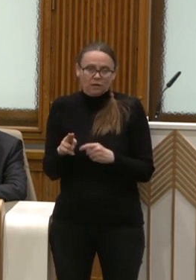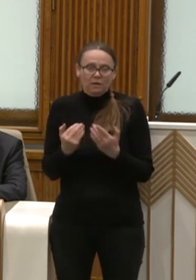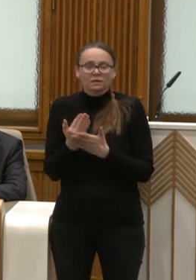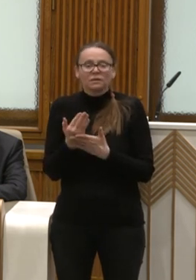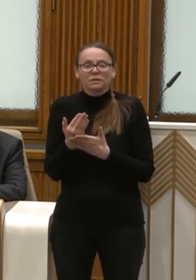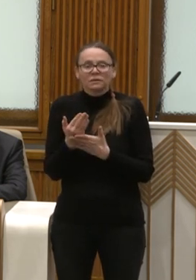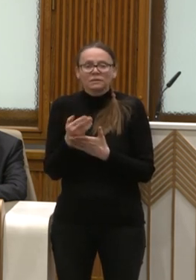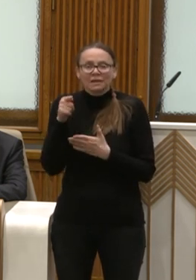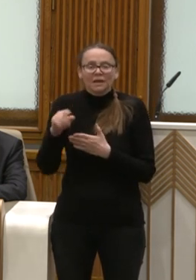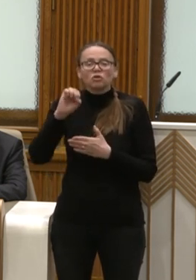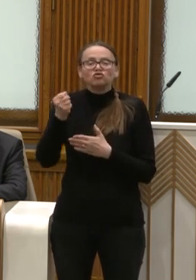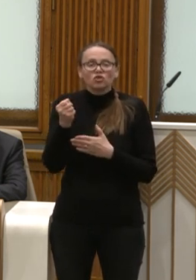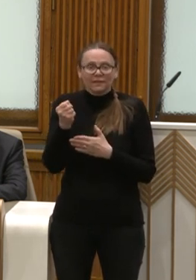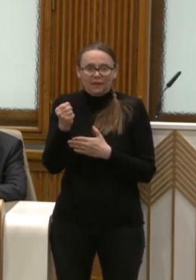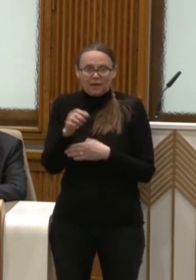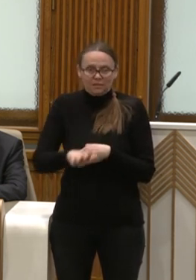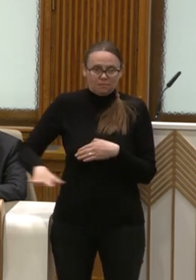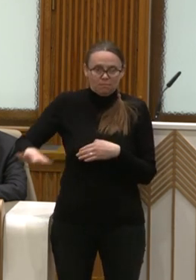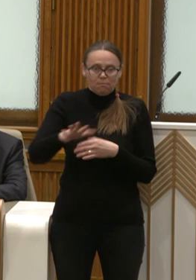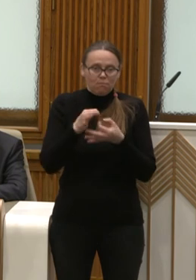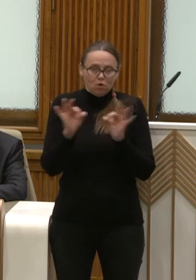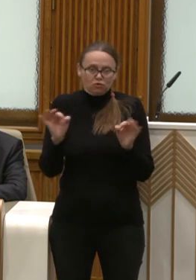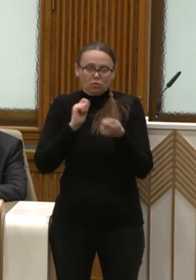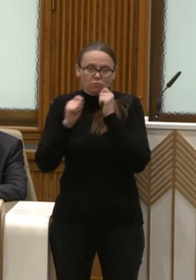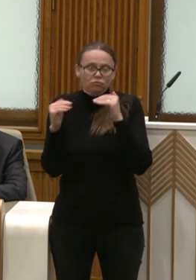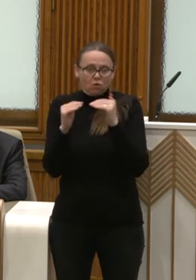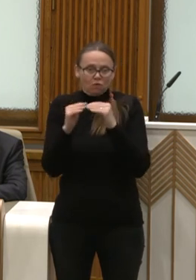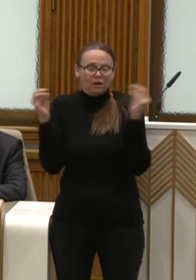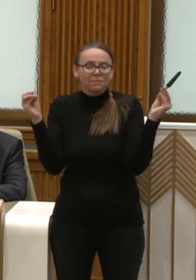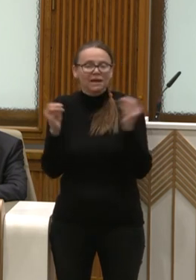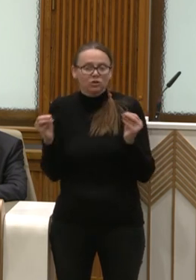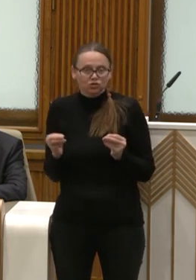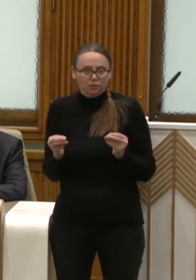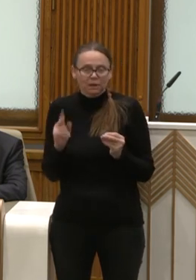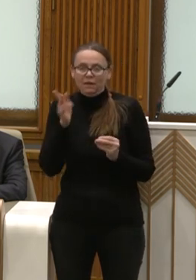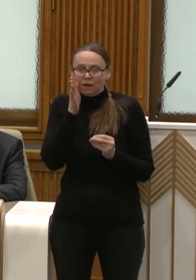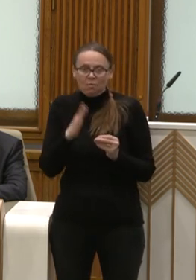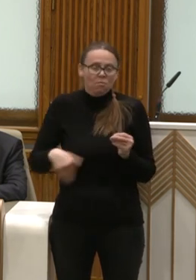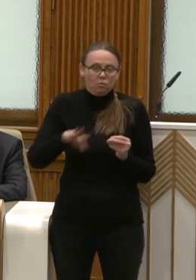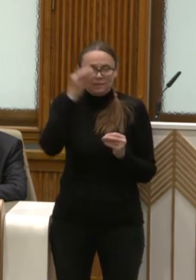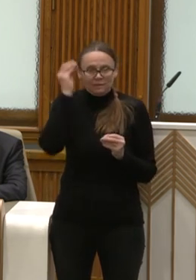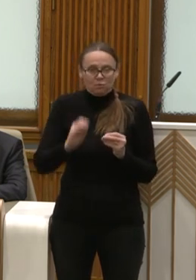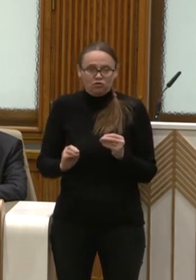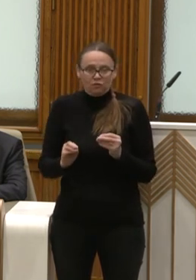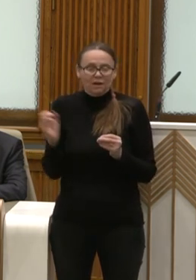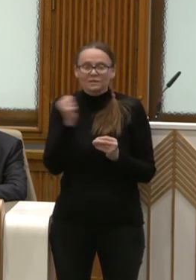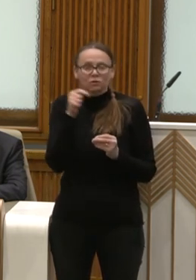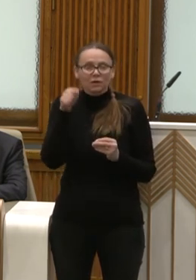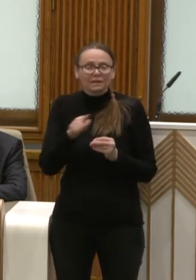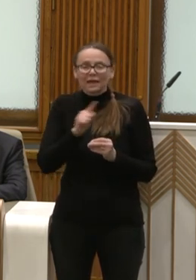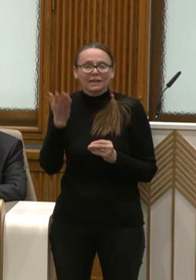ta šengenski prostor, dogovorjen režim, ne, ki ga bomo vsi spoštovali. Ker tega ni